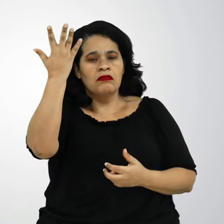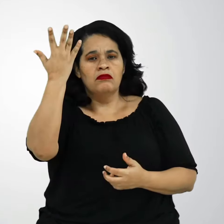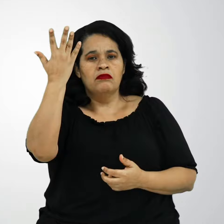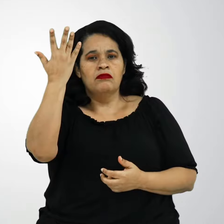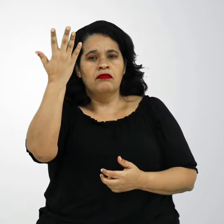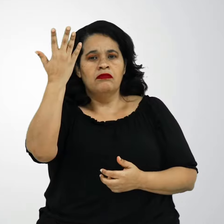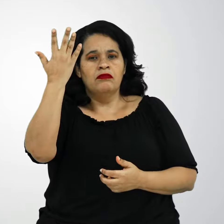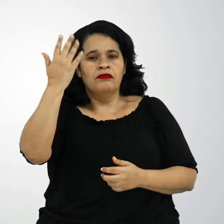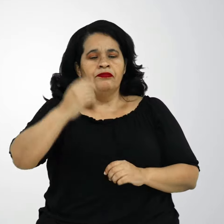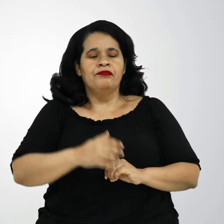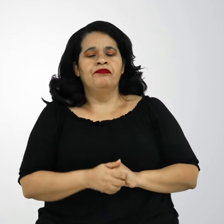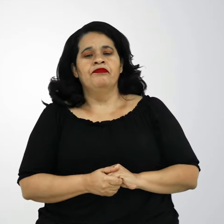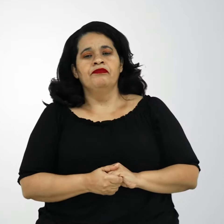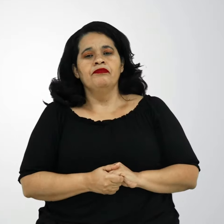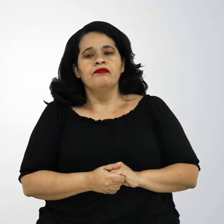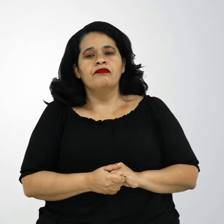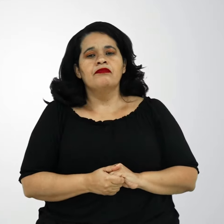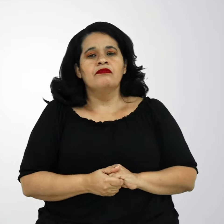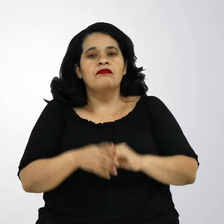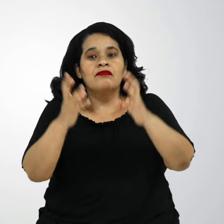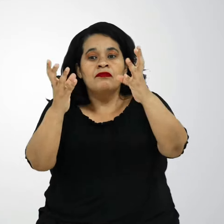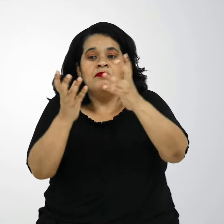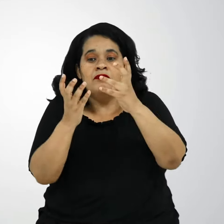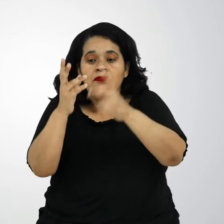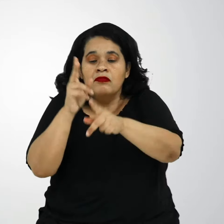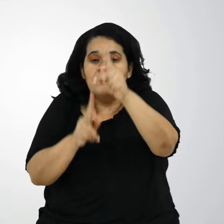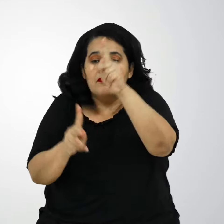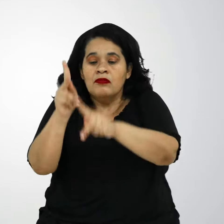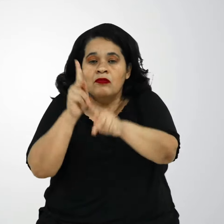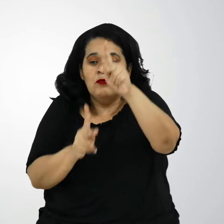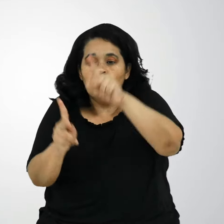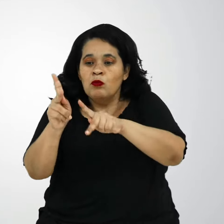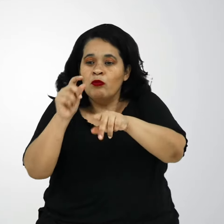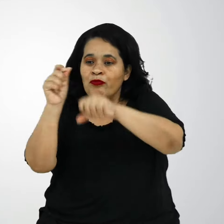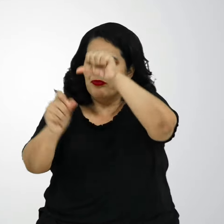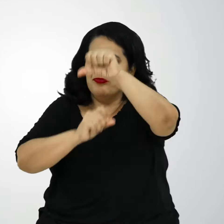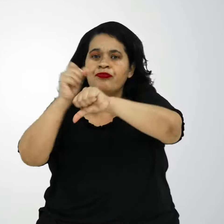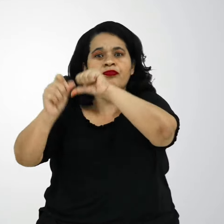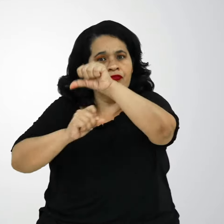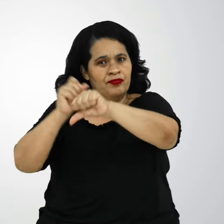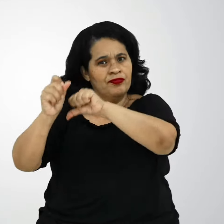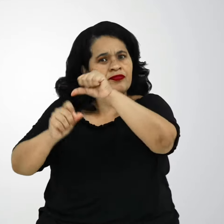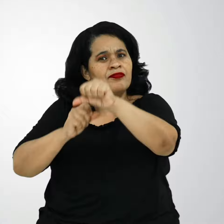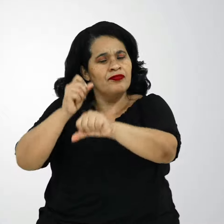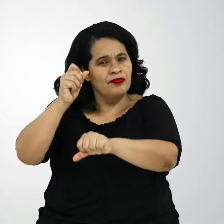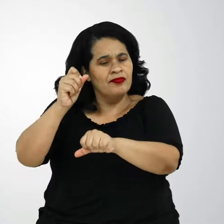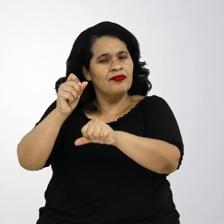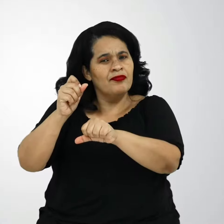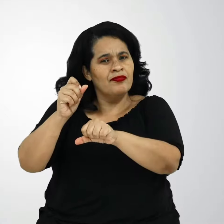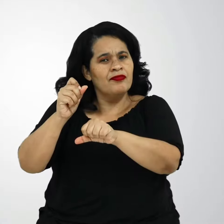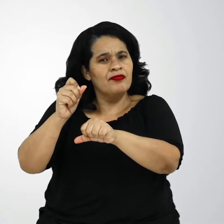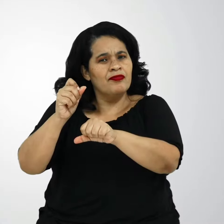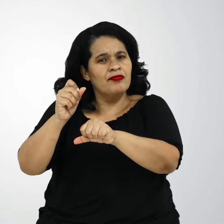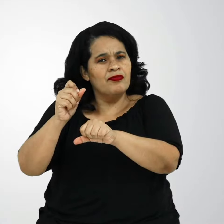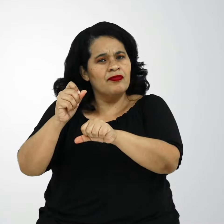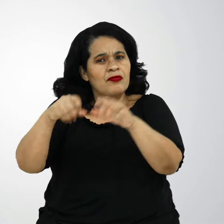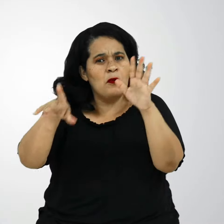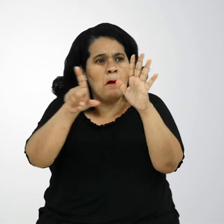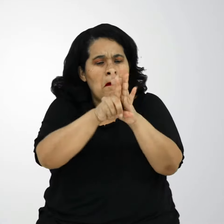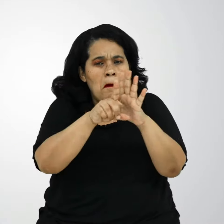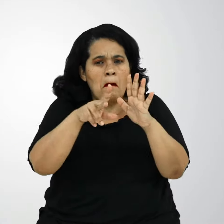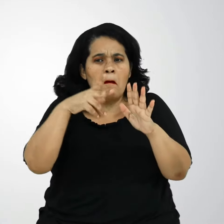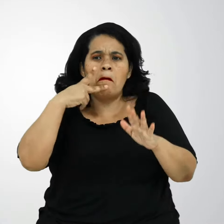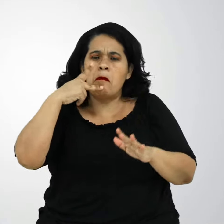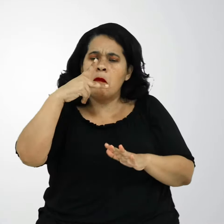E ele deseja que o povo agora fosse restaurado de forma graciosa. Então ele está naquela, lendo o profeta e